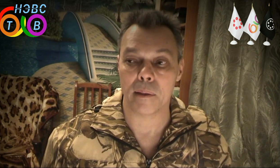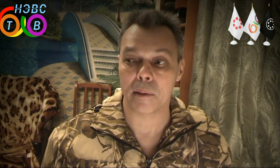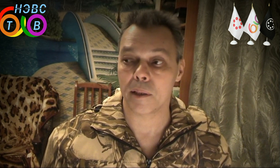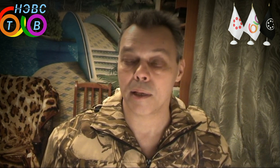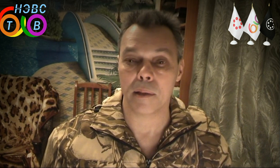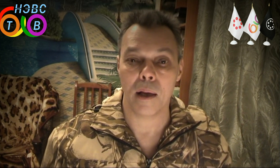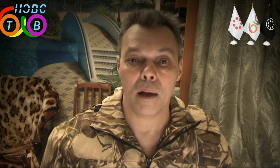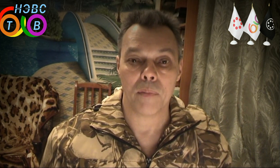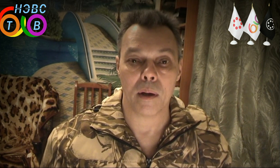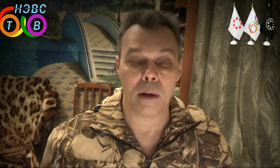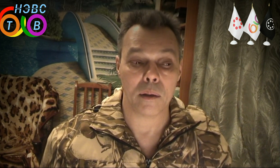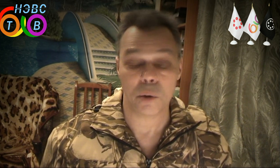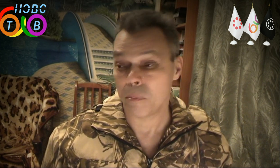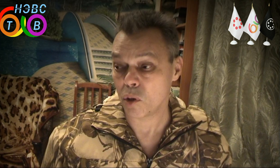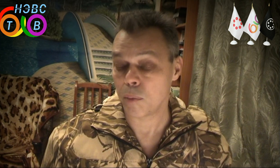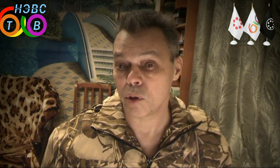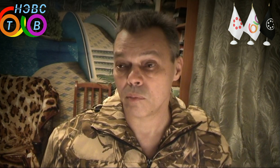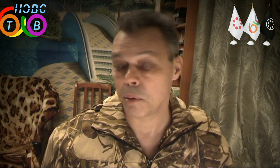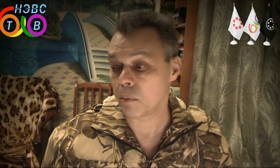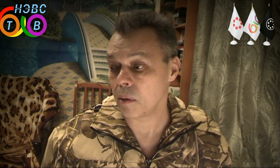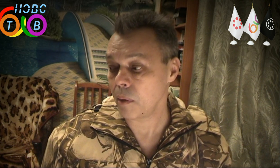лет их лишать, что, между прочим, в общем-то имеет